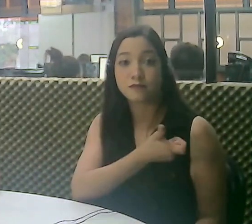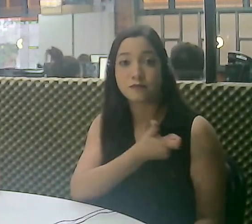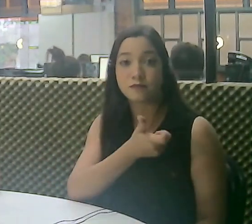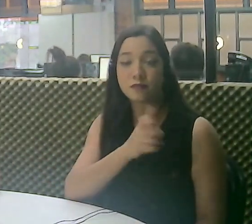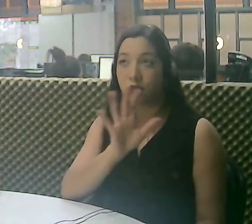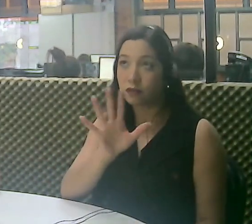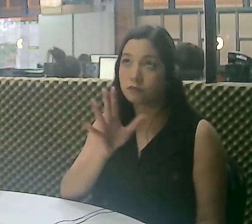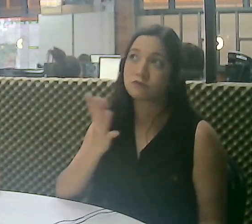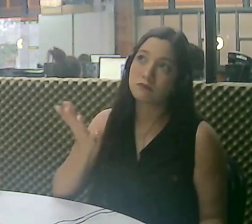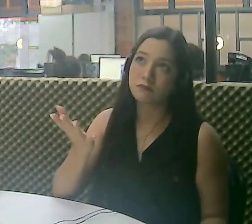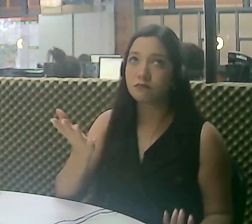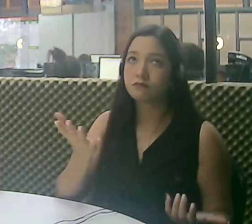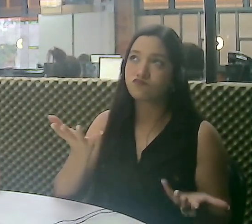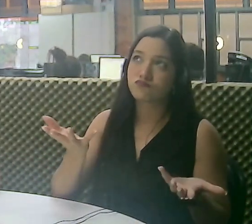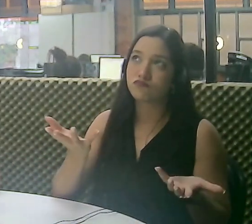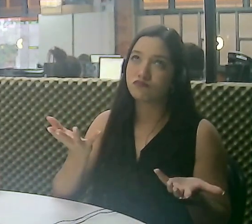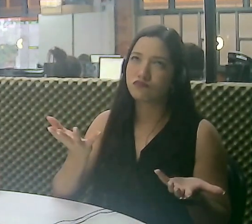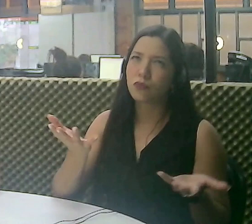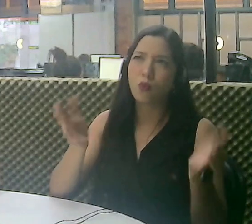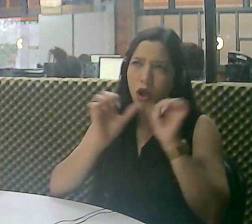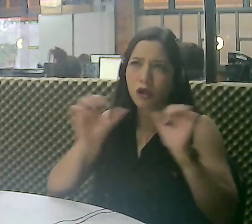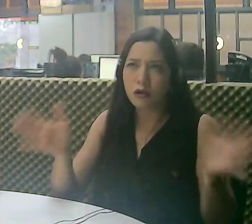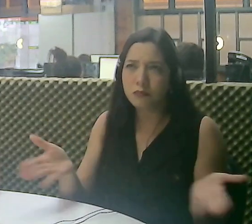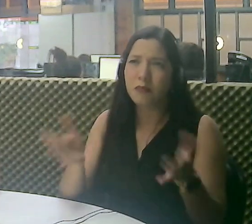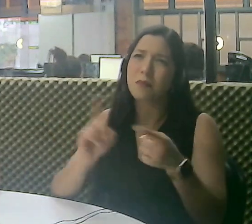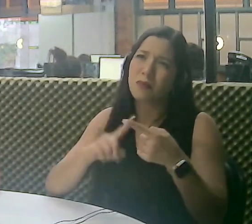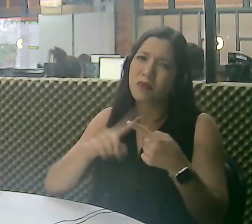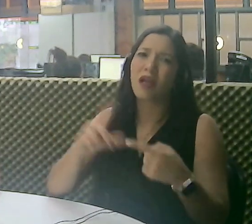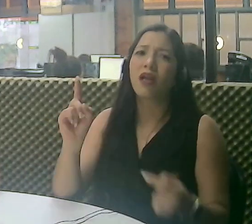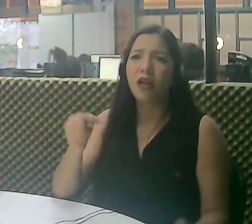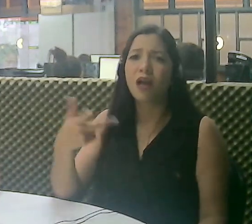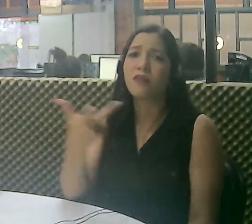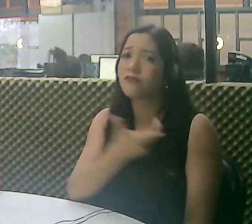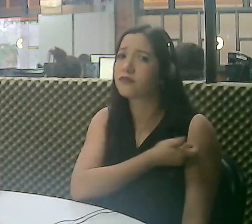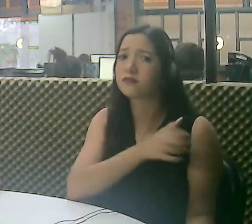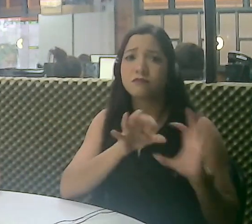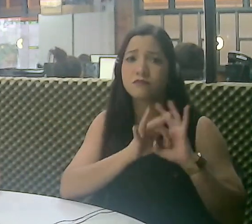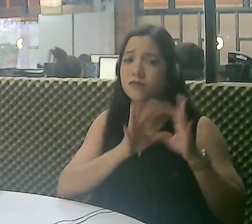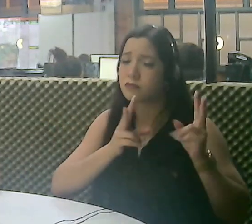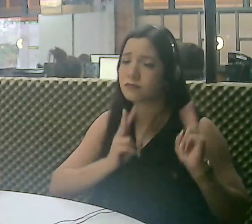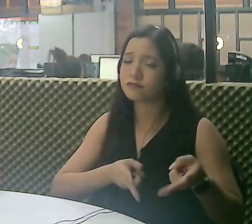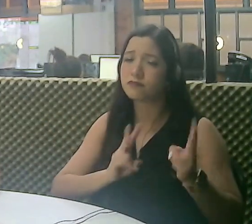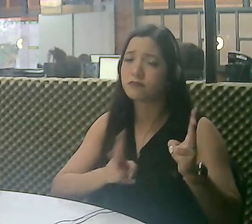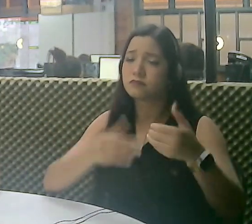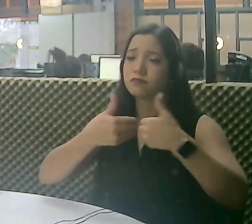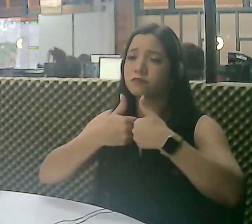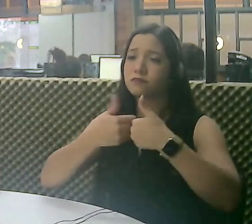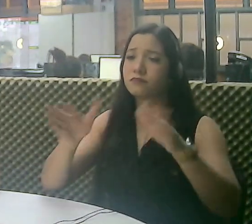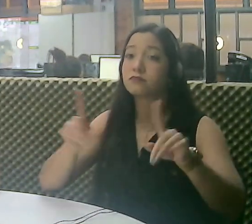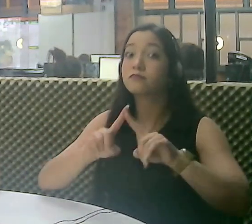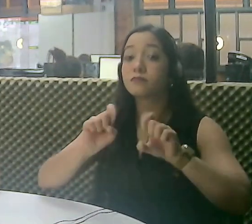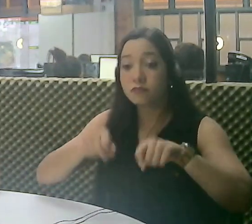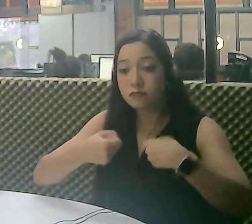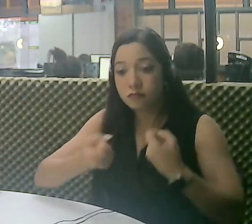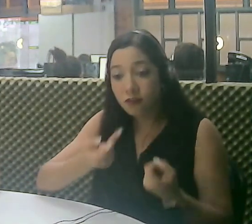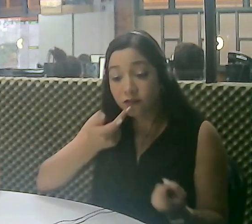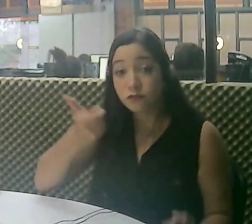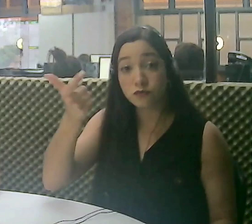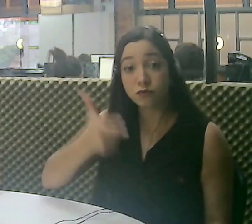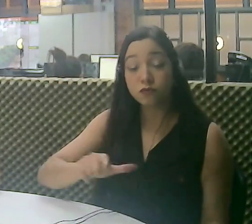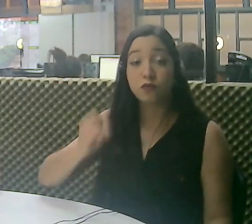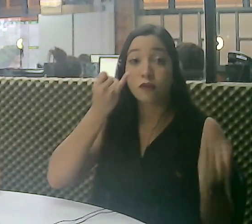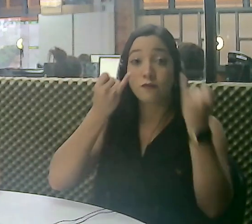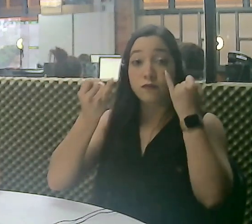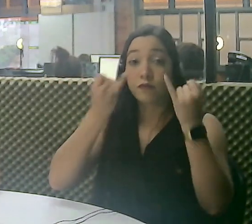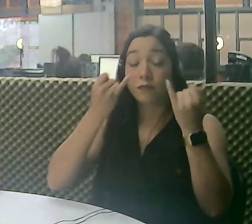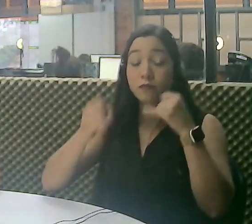aliás, não é necessariamente uma campanha, porque são vacinas disponíveis na rede, mas estamos reforçando a